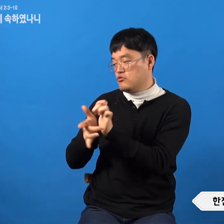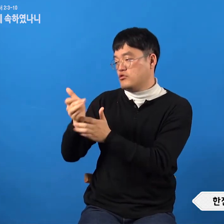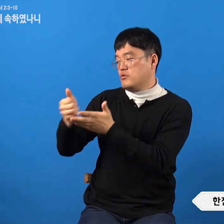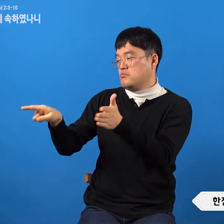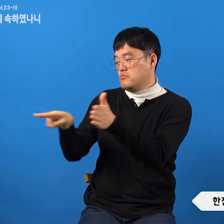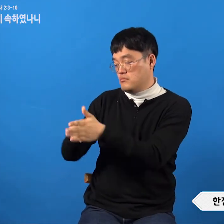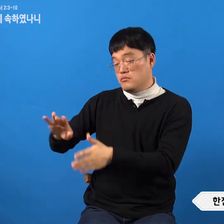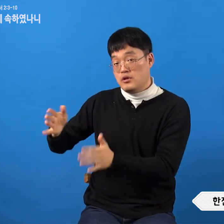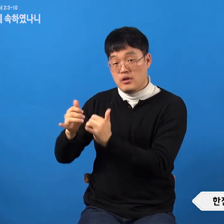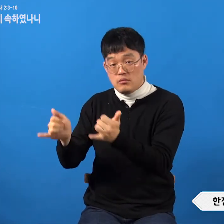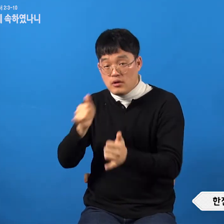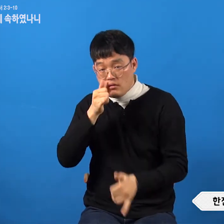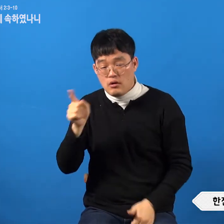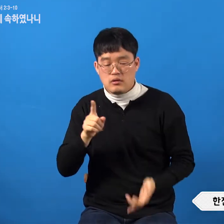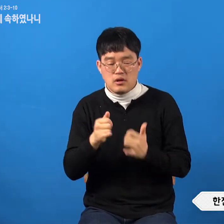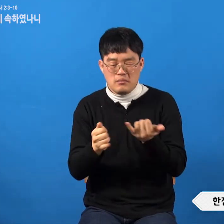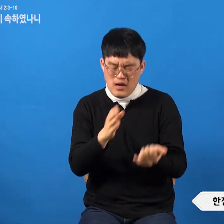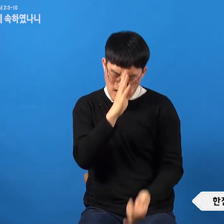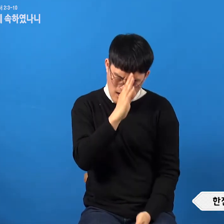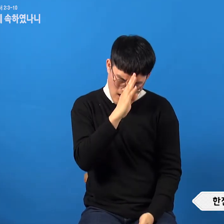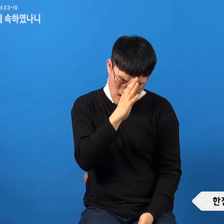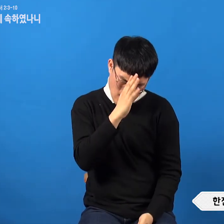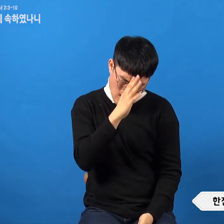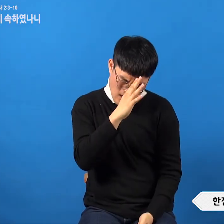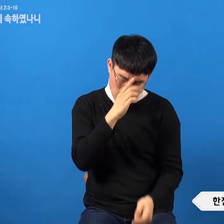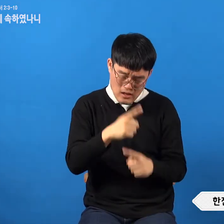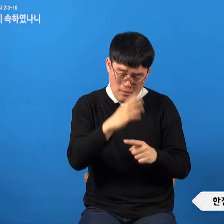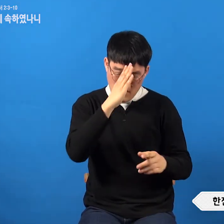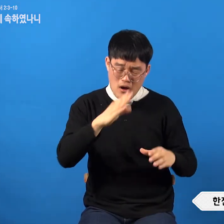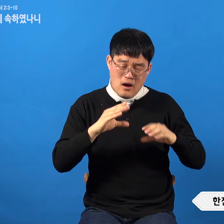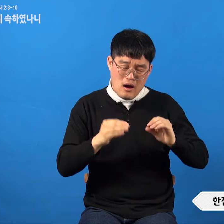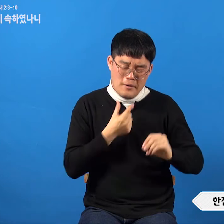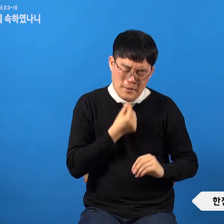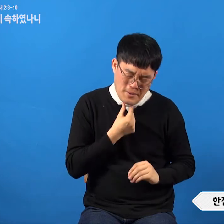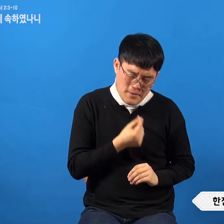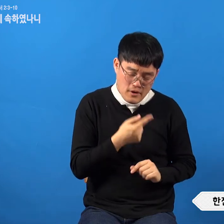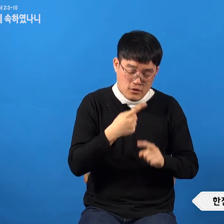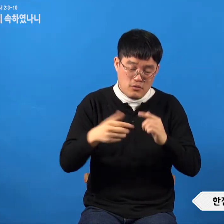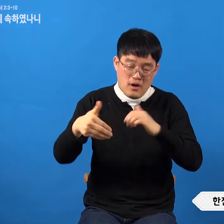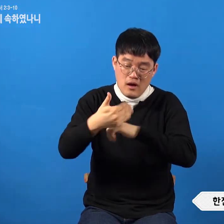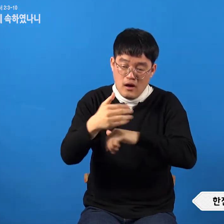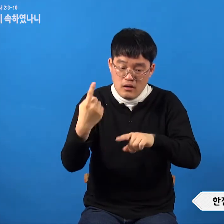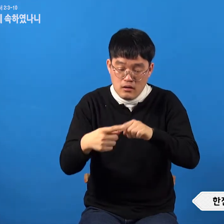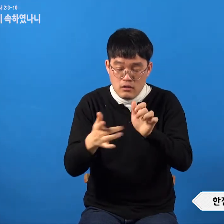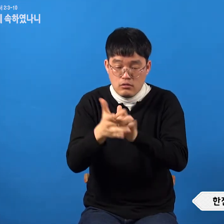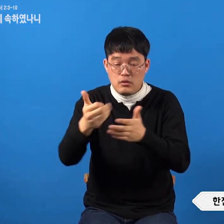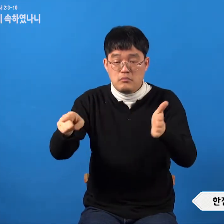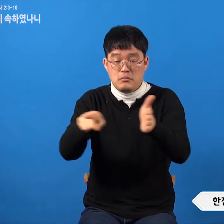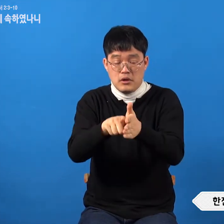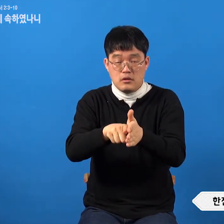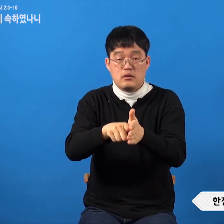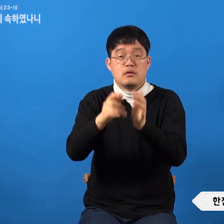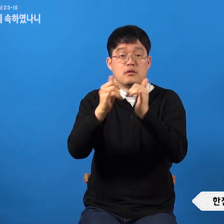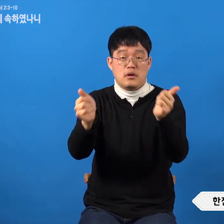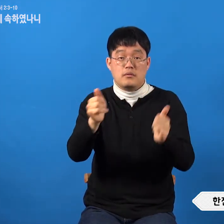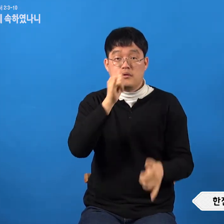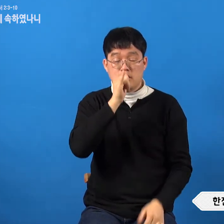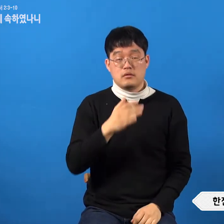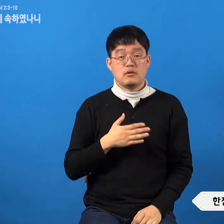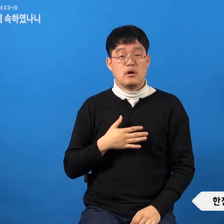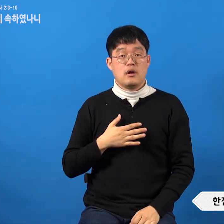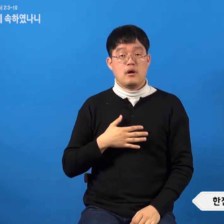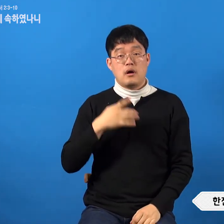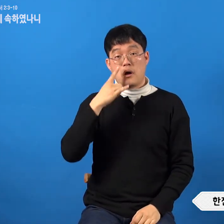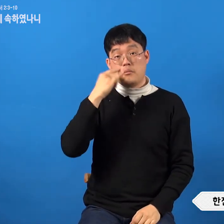있고, 어떤 사람은 병 때문에 병 고쳐보려고 교회 나가다가 예수 믿게 된 사람도 있습니다. 저희